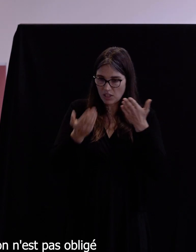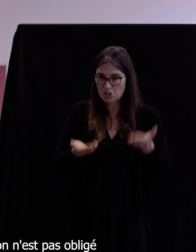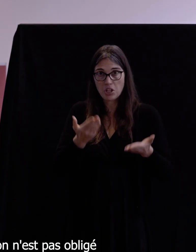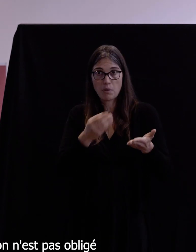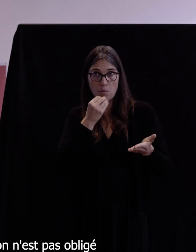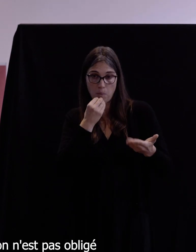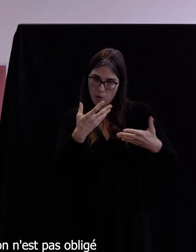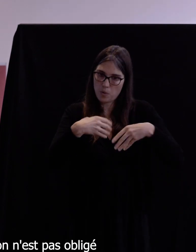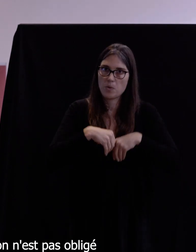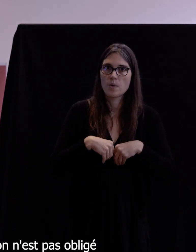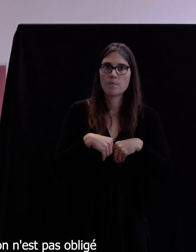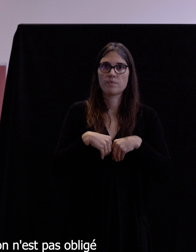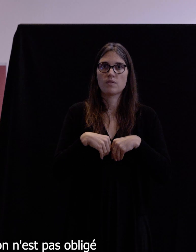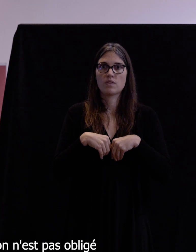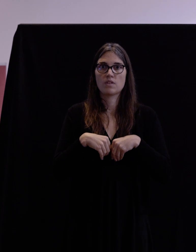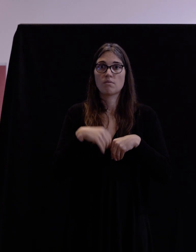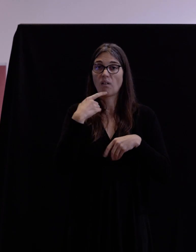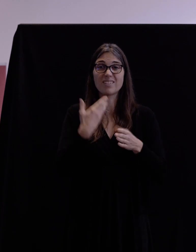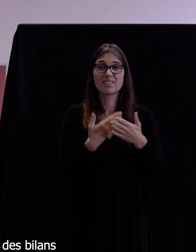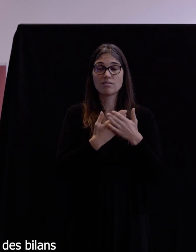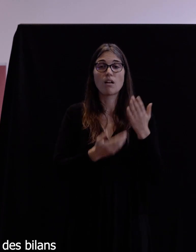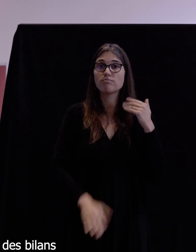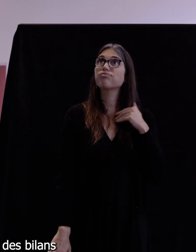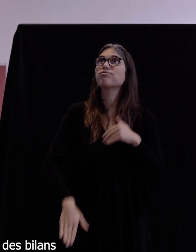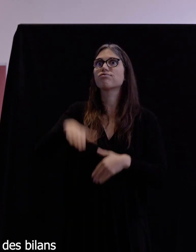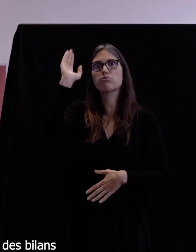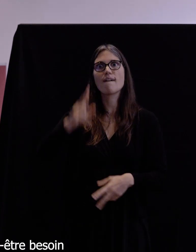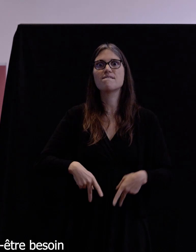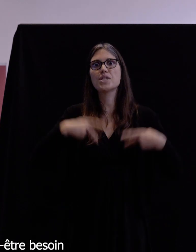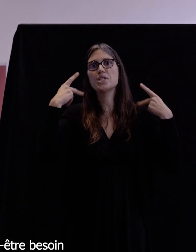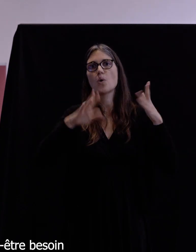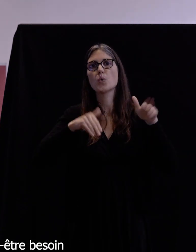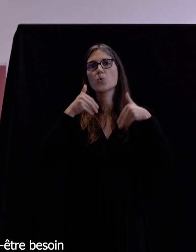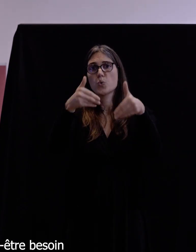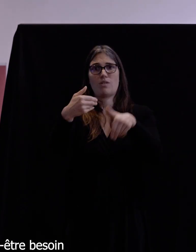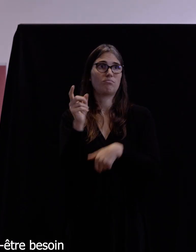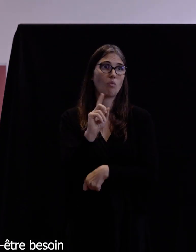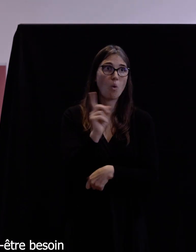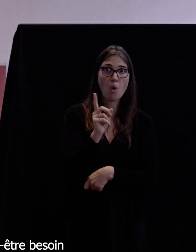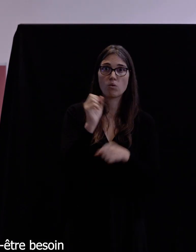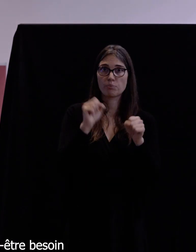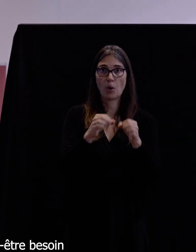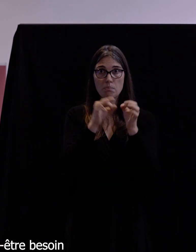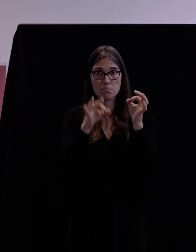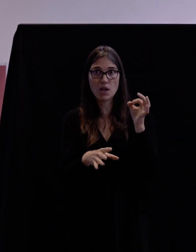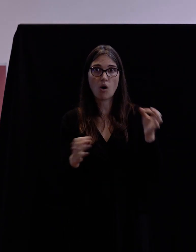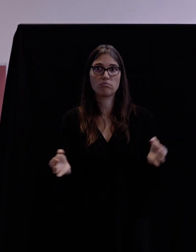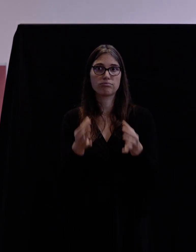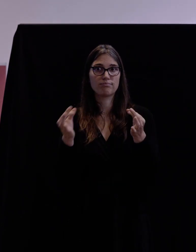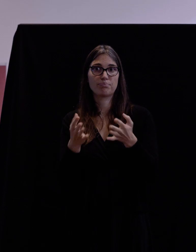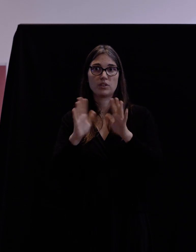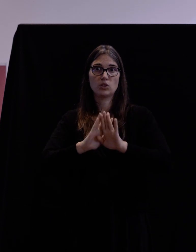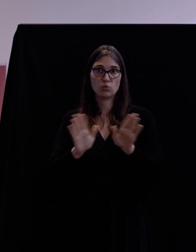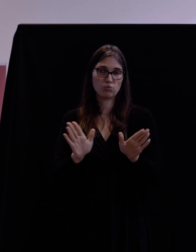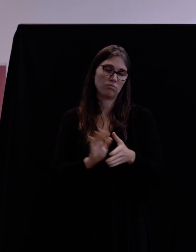La psychomotricité, on n'est pas obligé d'en faire toute sa vie. On peut faire des bilans de temps en temps, mais on a peut-être besoin d'en refaire à un moment.